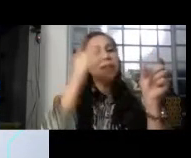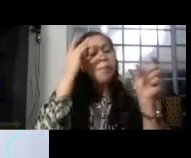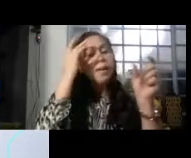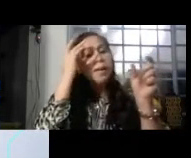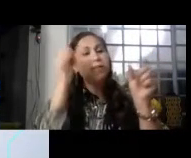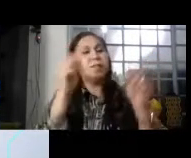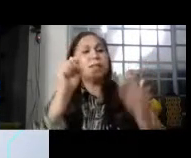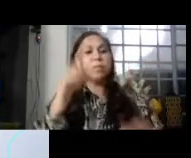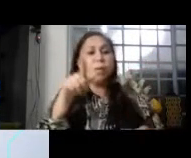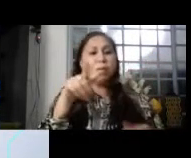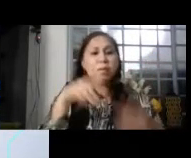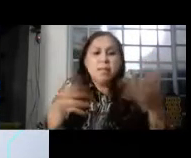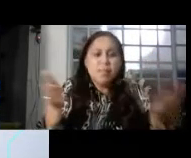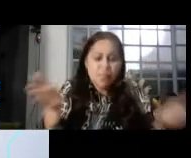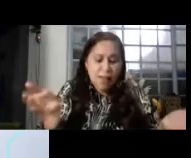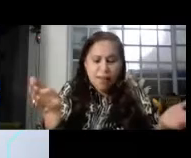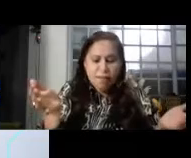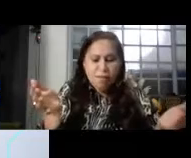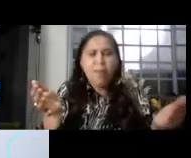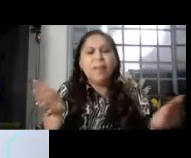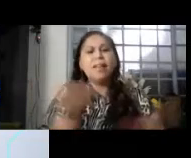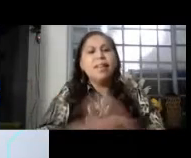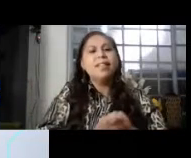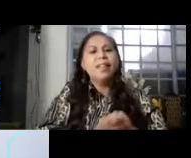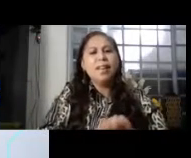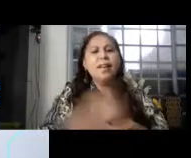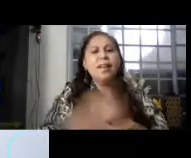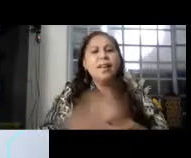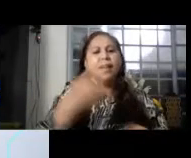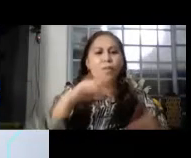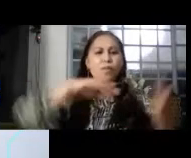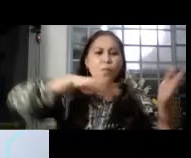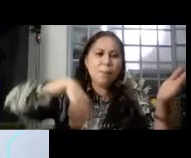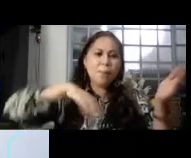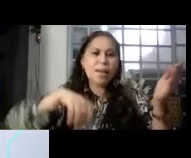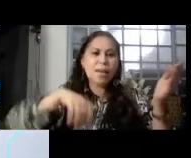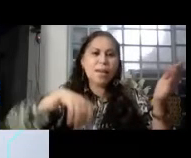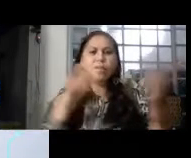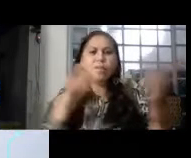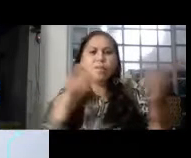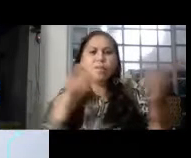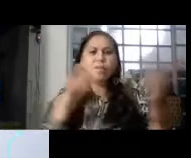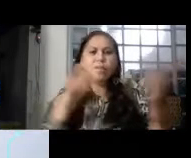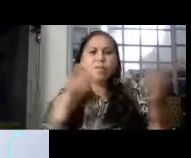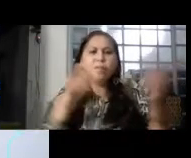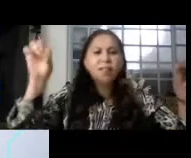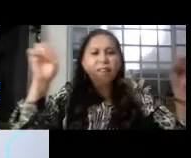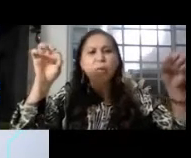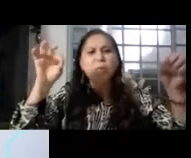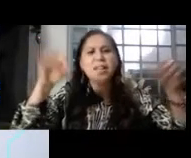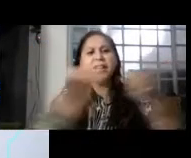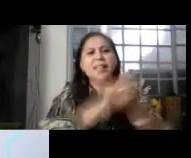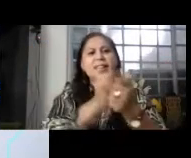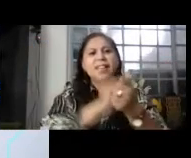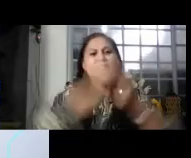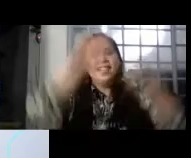Se amanhã fizer sol, aí você diz, e aí, o quê? Né? Eu vou pra praia, eu vou lavar roupa. É mais fácil eu lavar roupa,